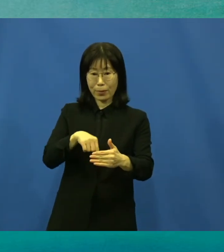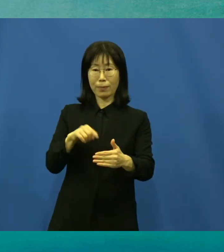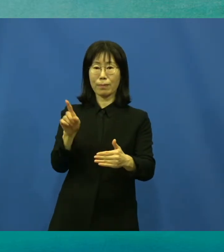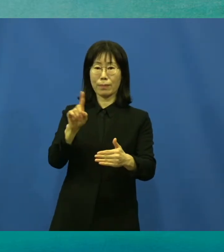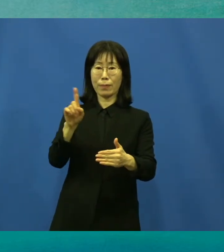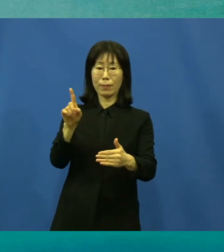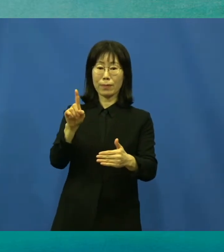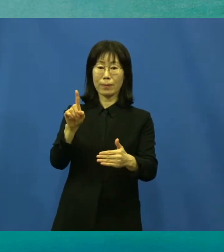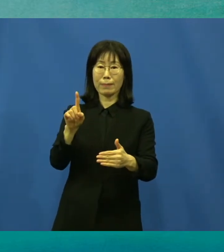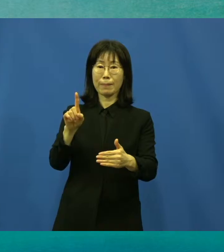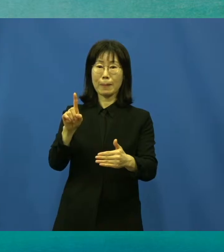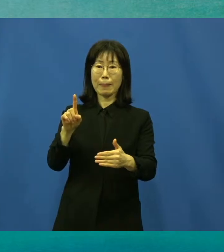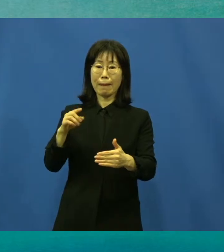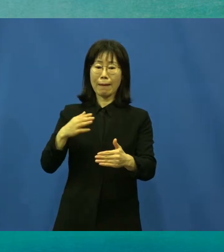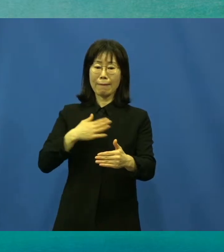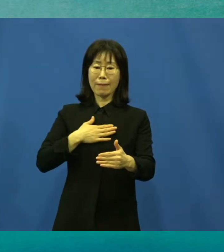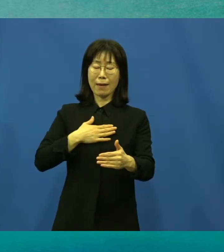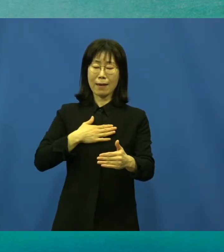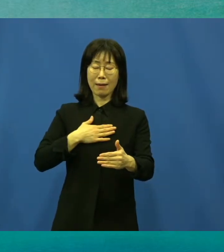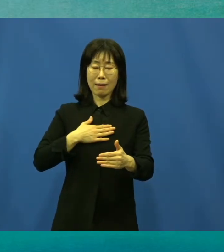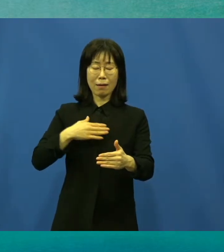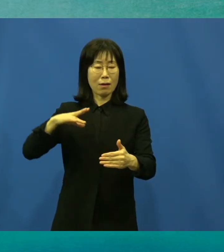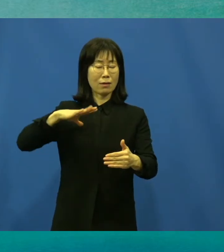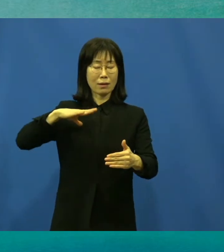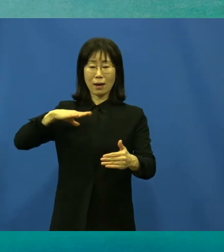아무리 자기를 부풀려고 해도 불가능합니다.